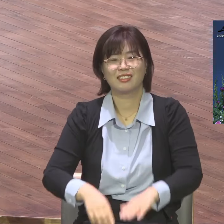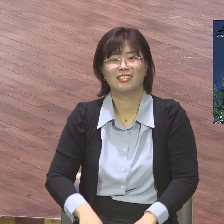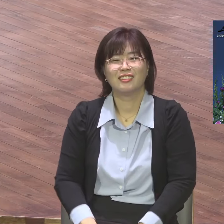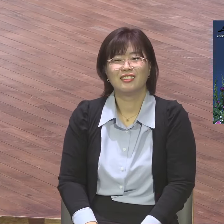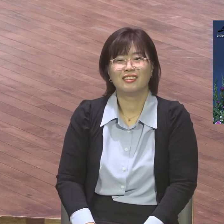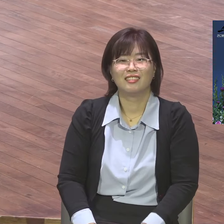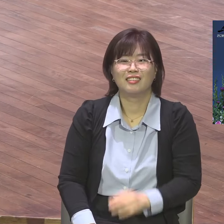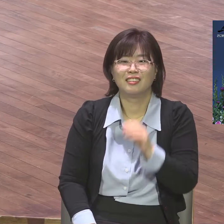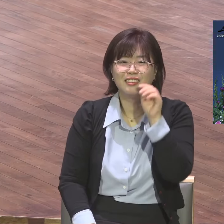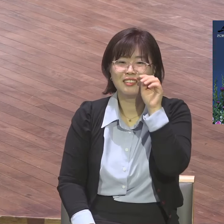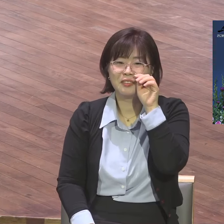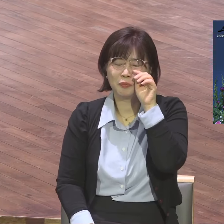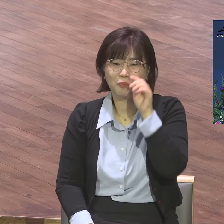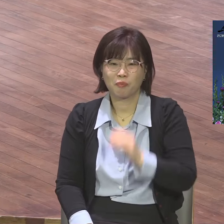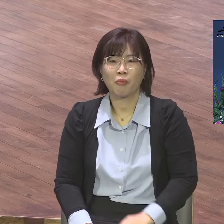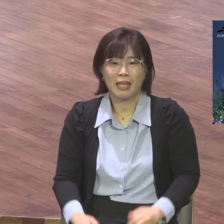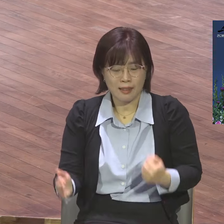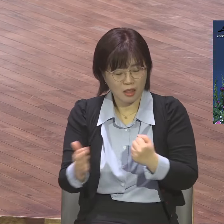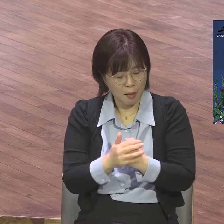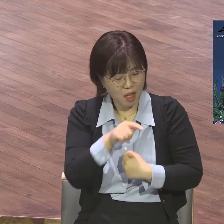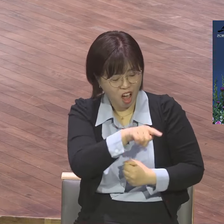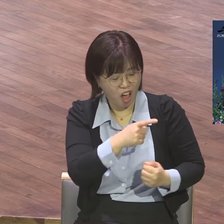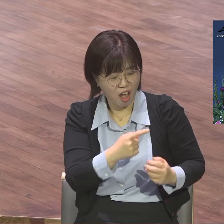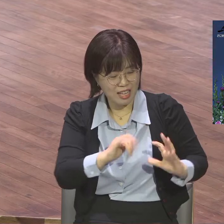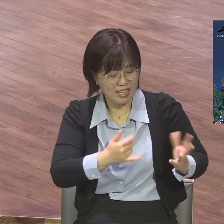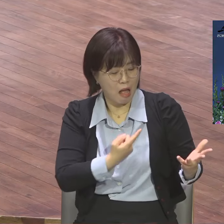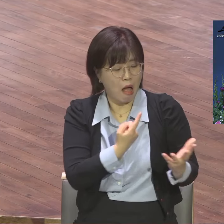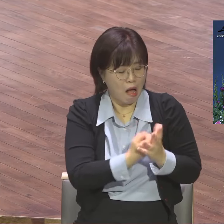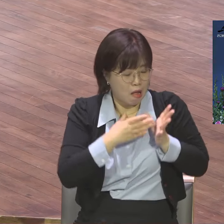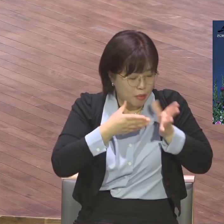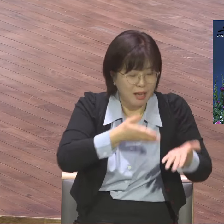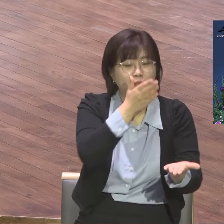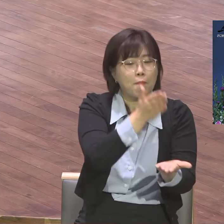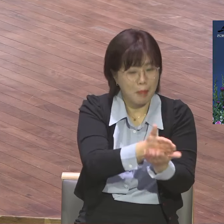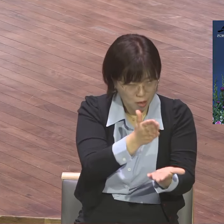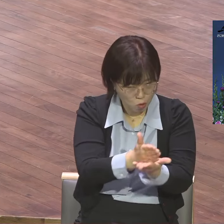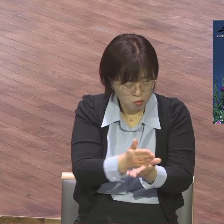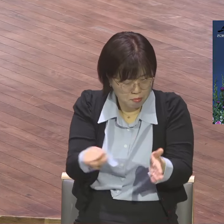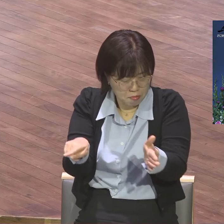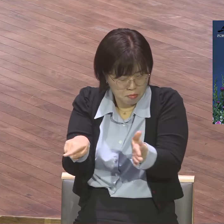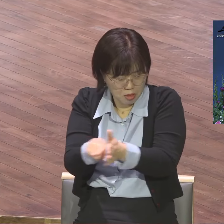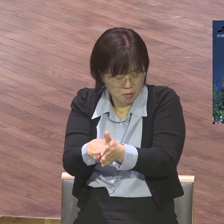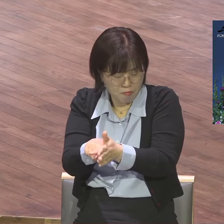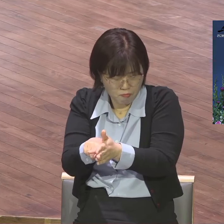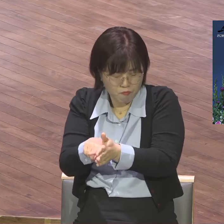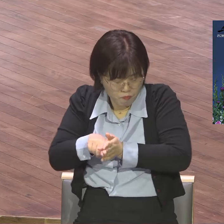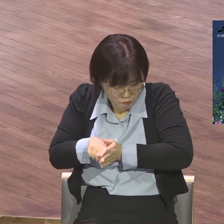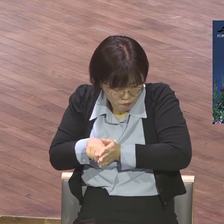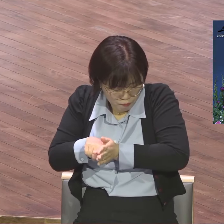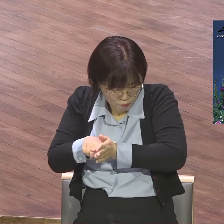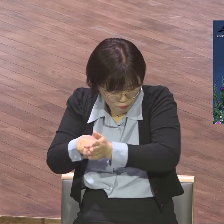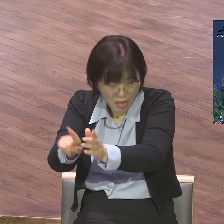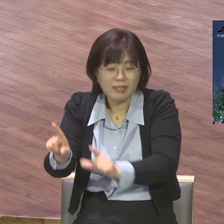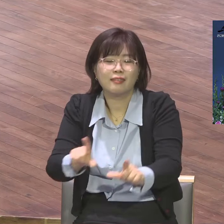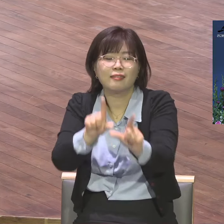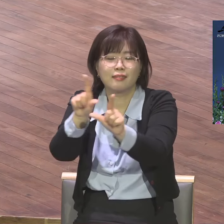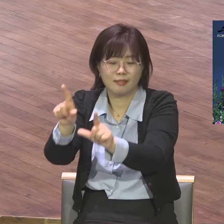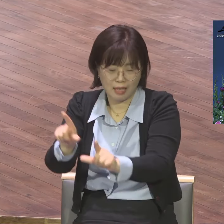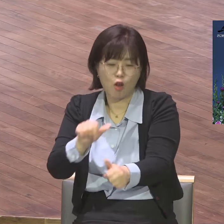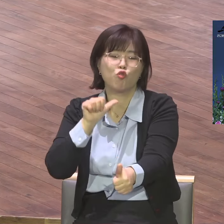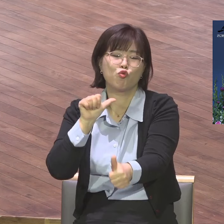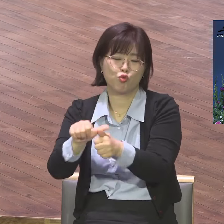삶을 살아야 한다라고 이 교훈을 하는 것입니다. 한마디로 오늘 말씀 제목처럼